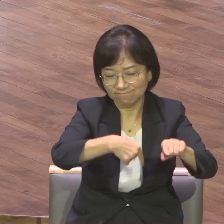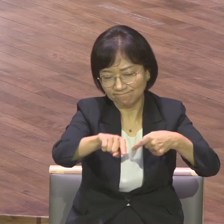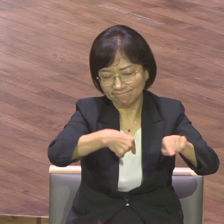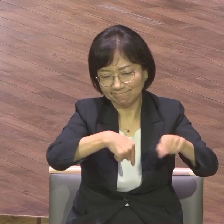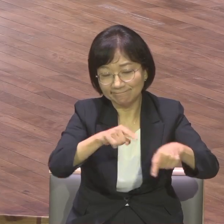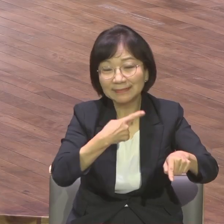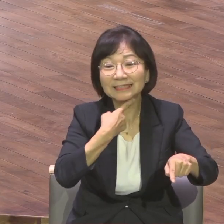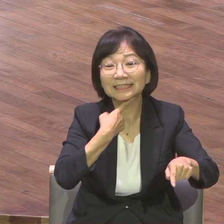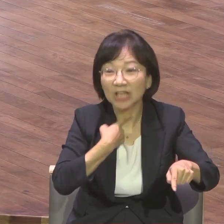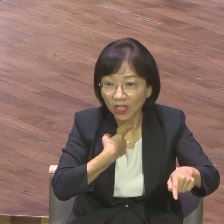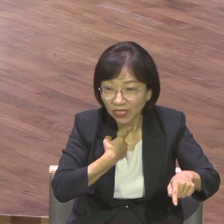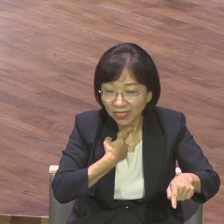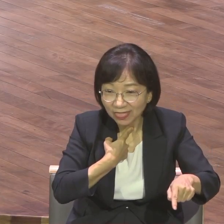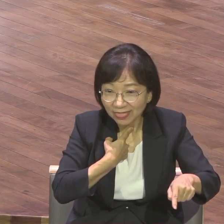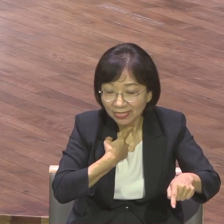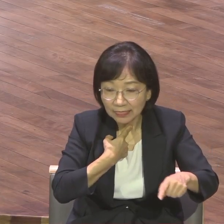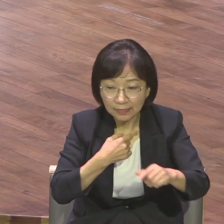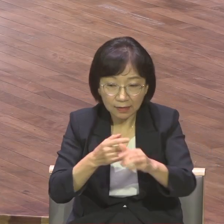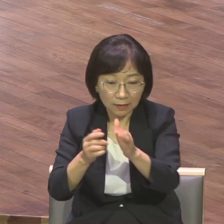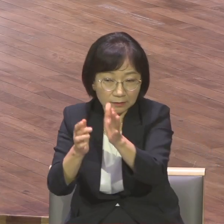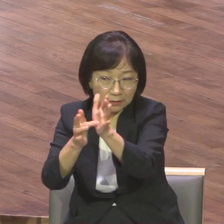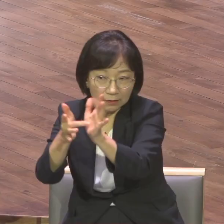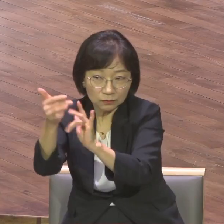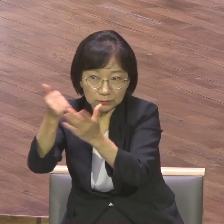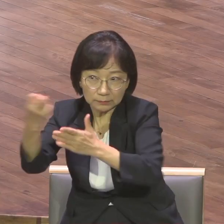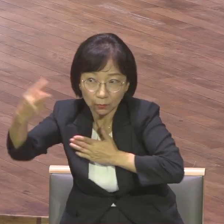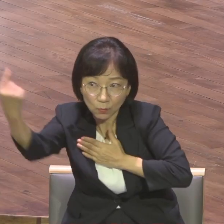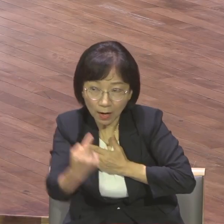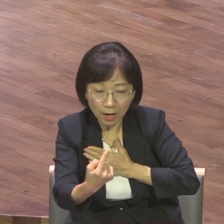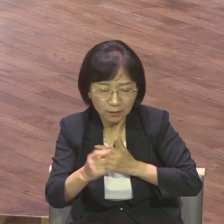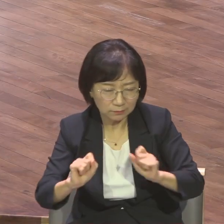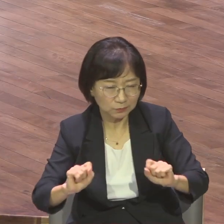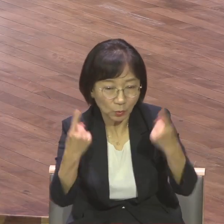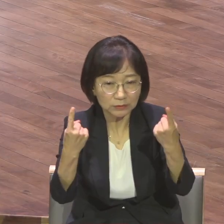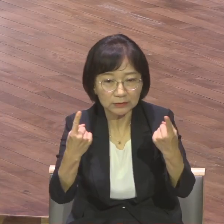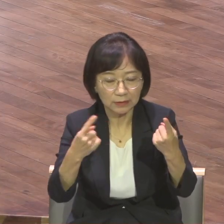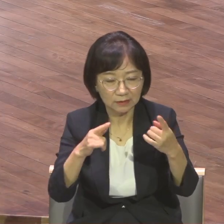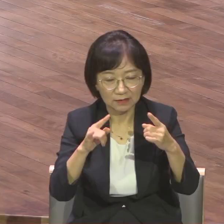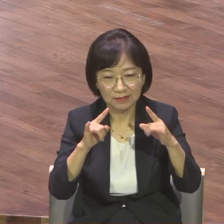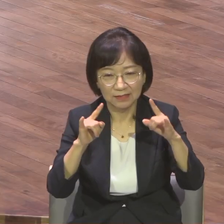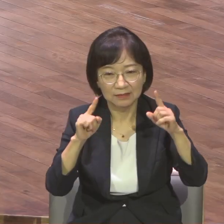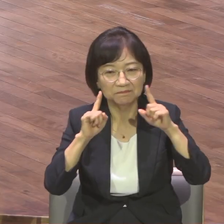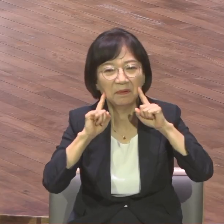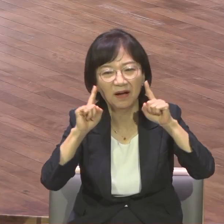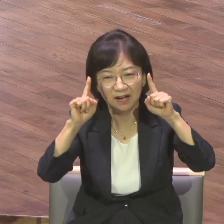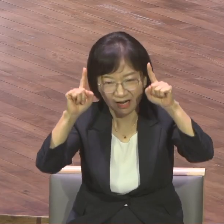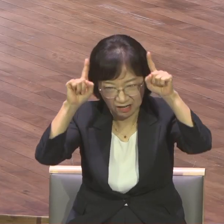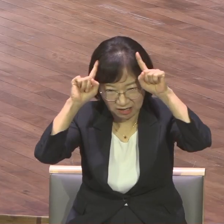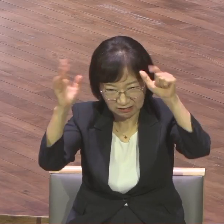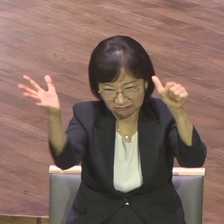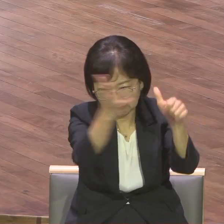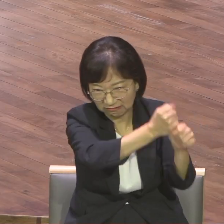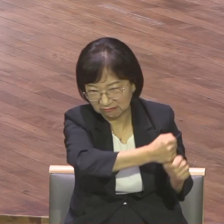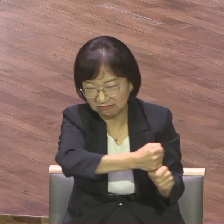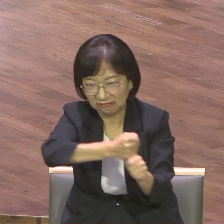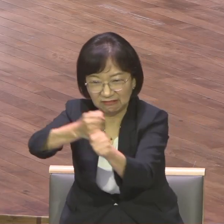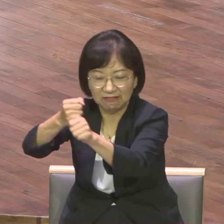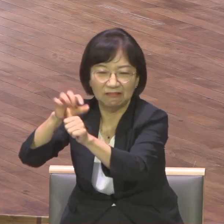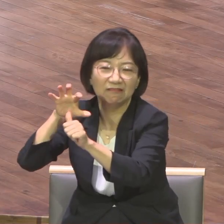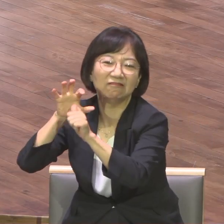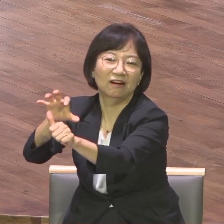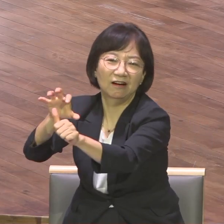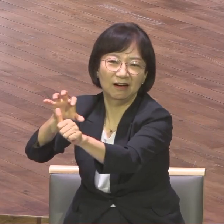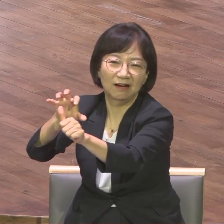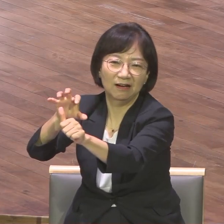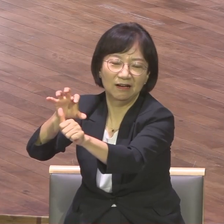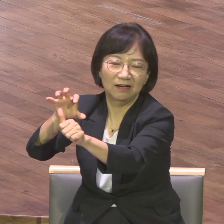왕노릇하지만은 이것이 예수님 재림과 동시에 끝내버려요. 그리고 이 마귀와 이 귀신들은